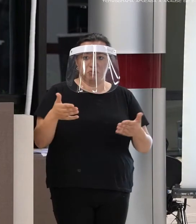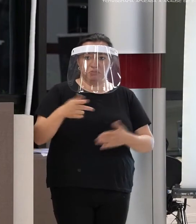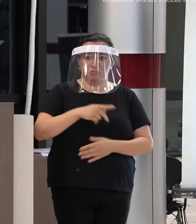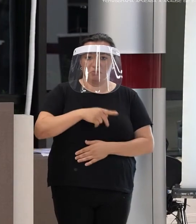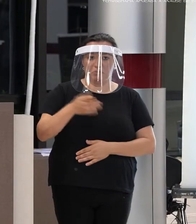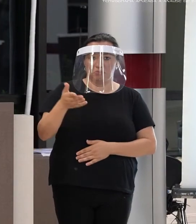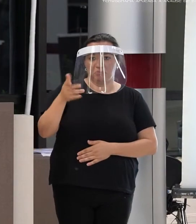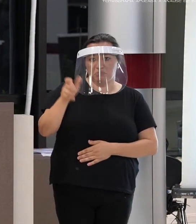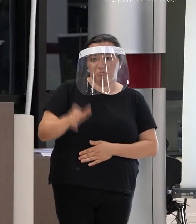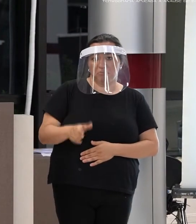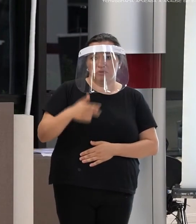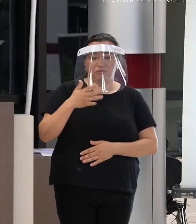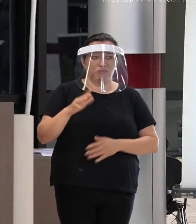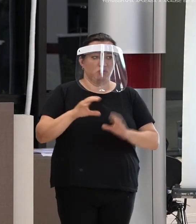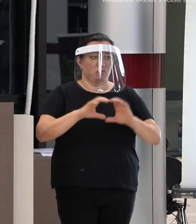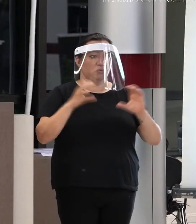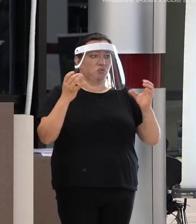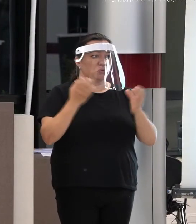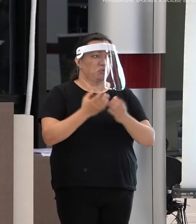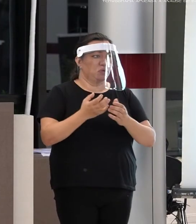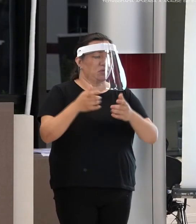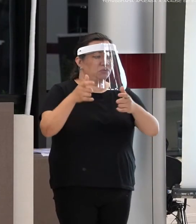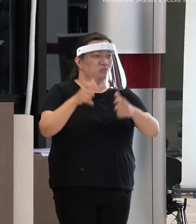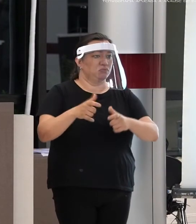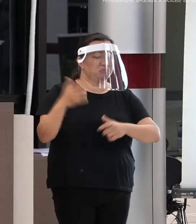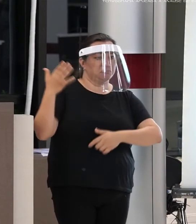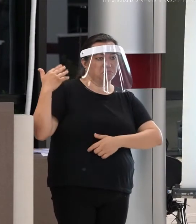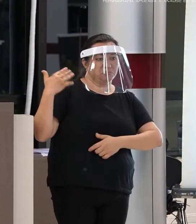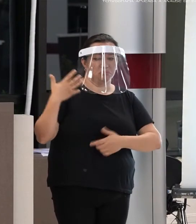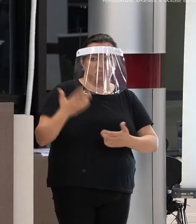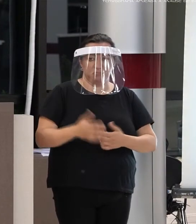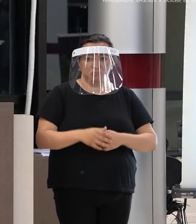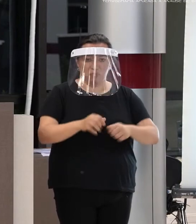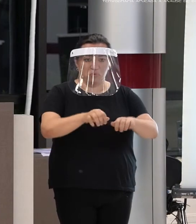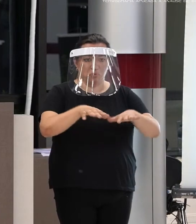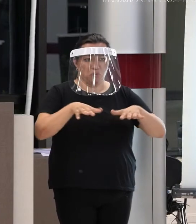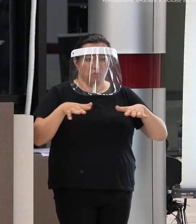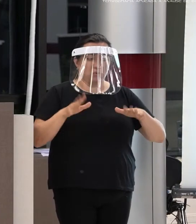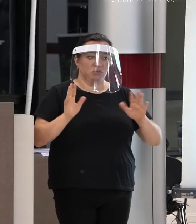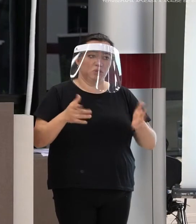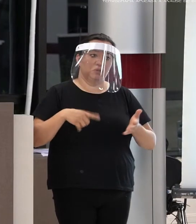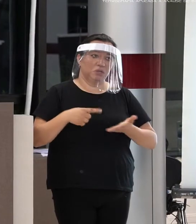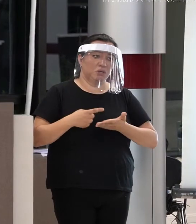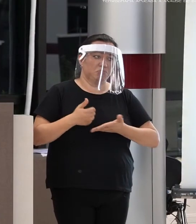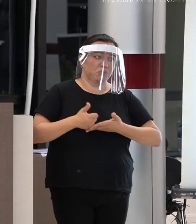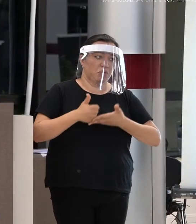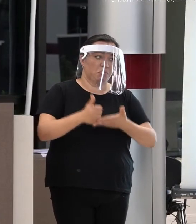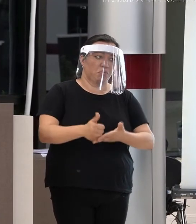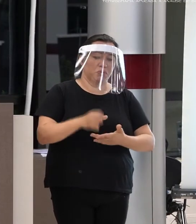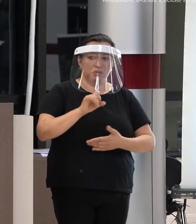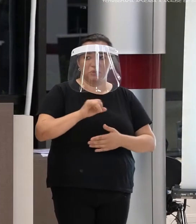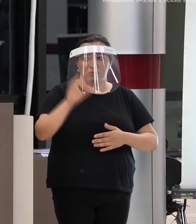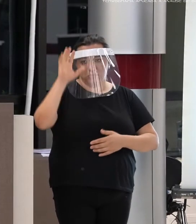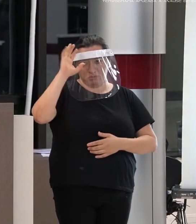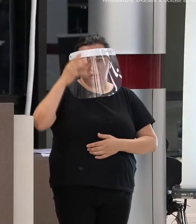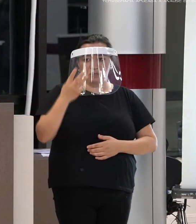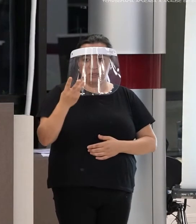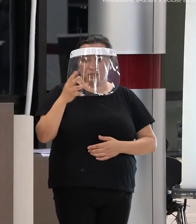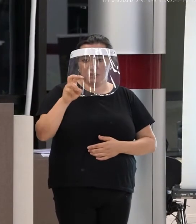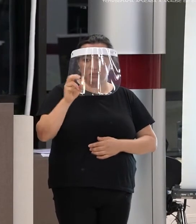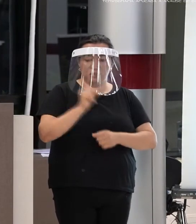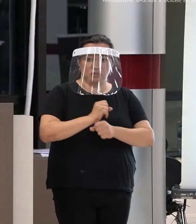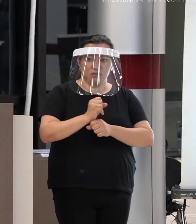Gadio, falou no Congresso lá de Campo Grande. A gente já tem até esse apoio. Se isso acontecer, em 35 anos